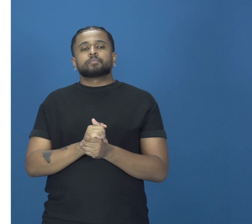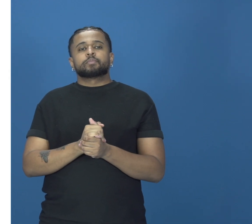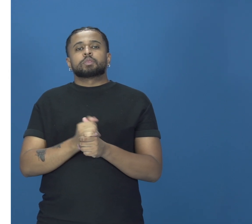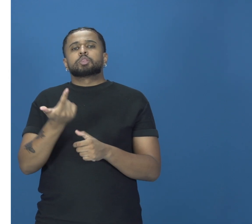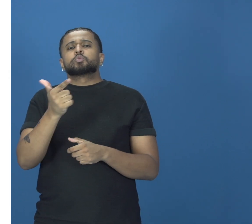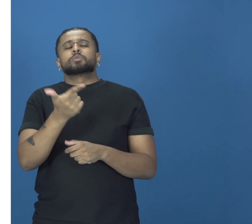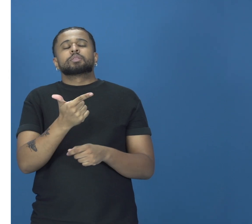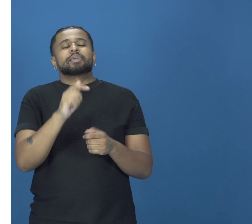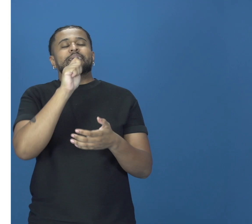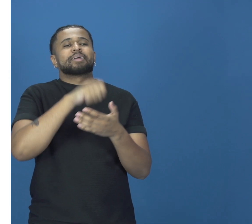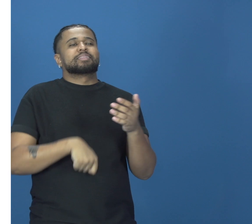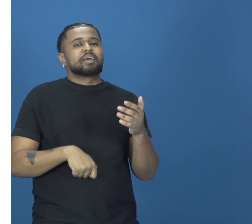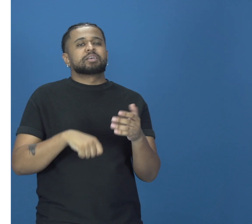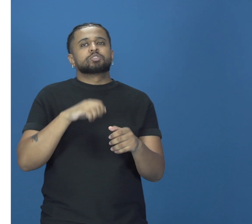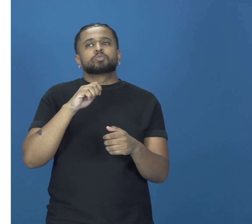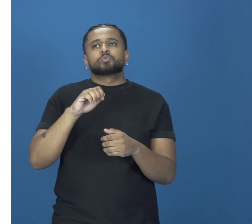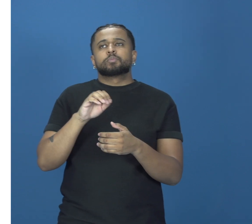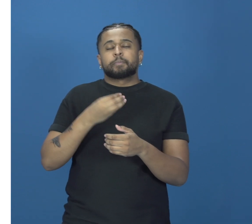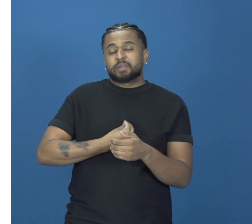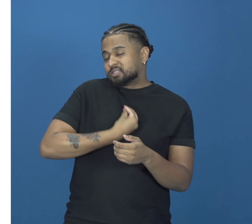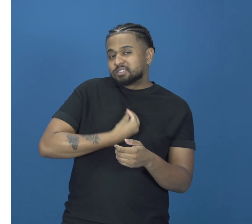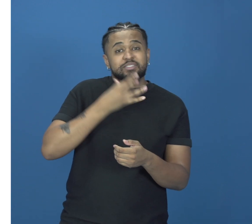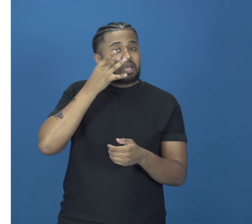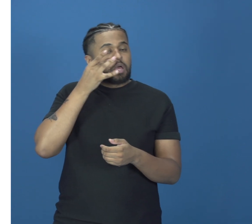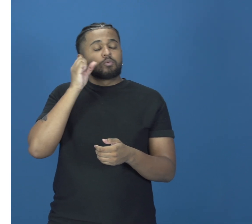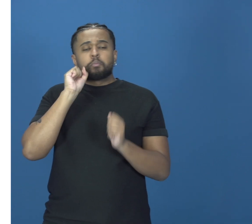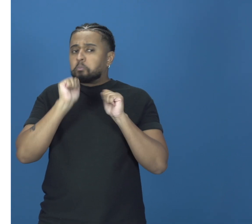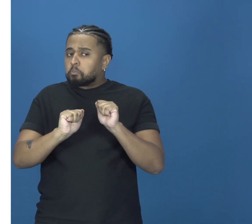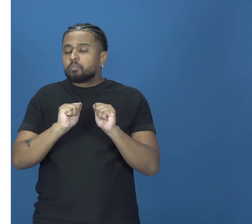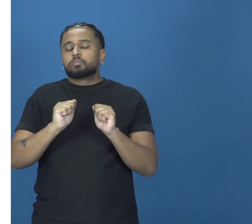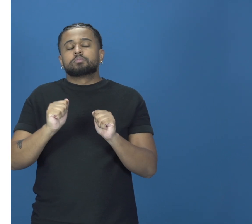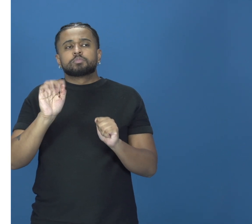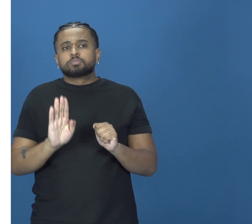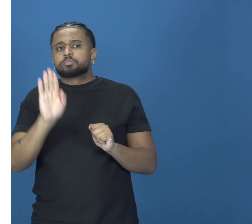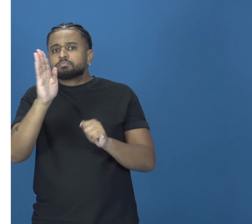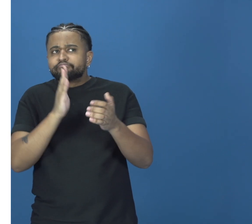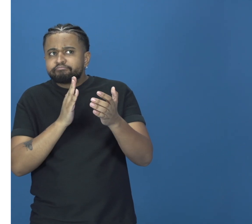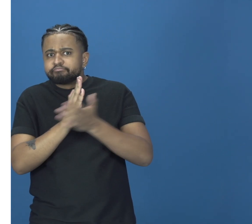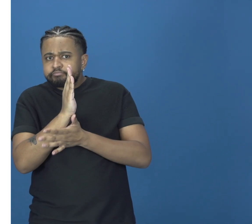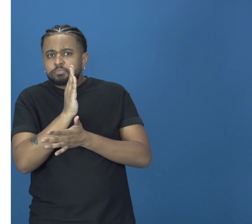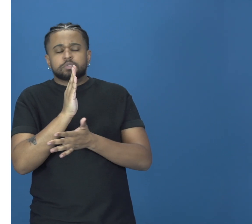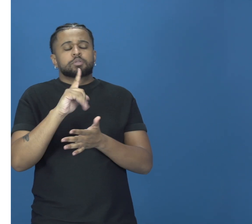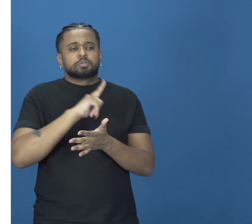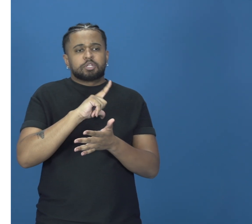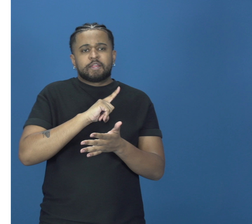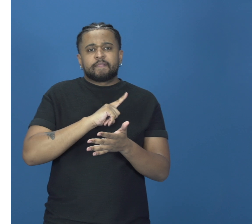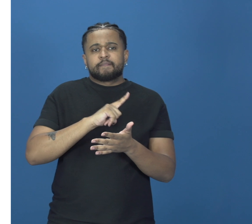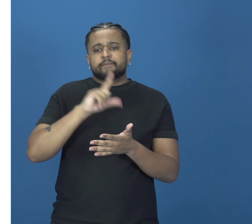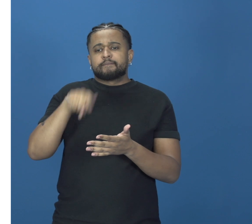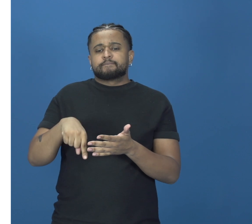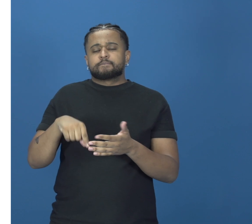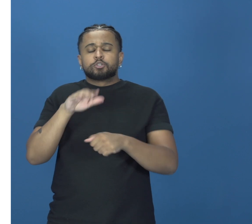haverá procedimento de cadastro, matrícula presencial, podendo os candidatos aprovados no presente processo seletivo